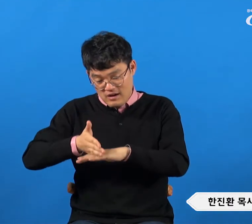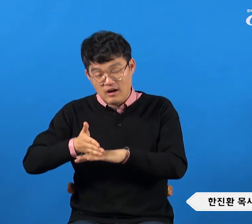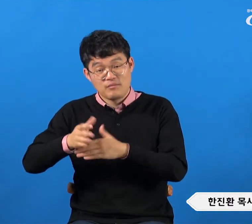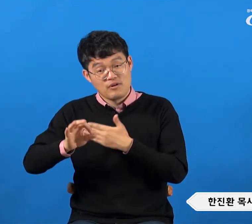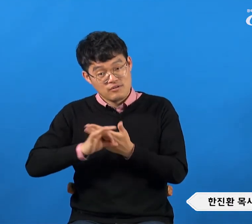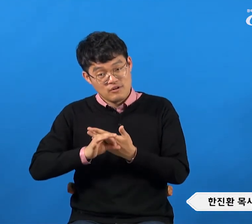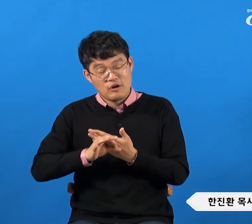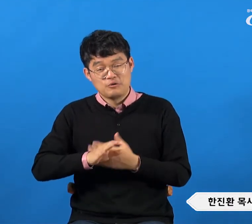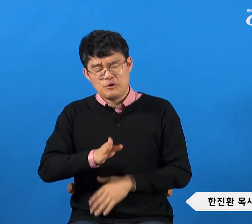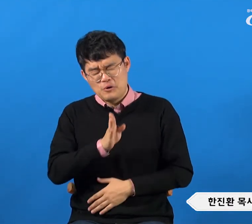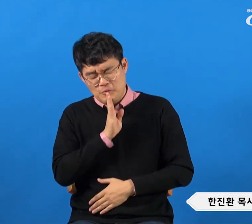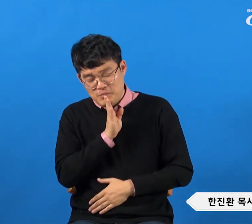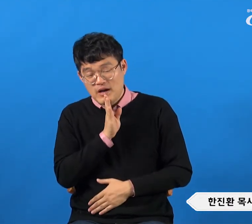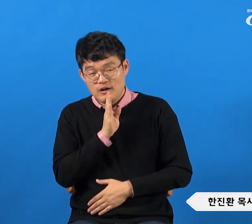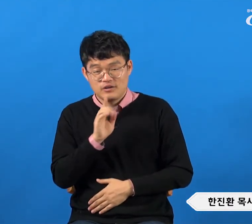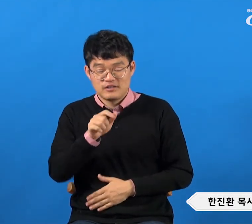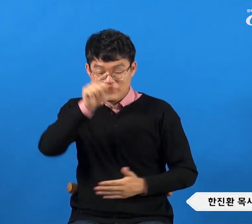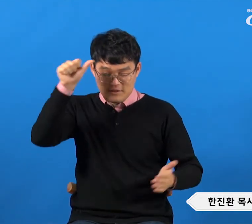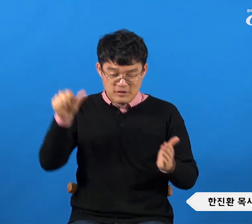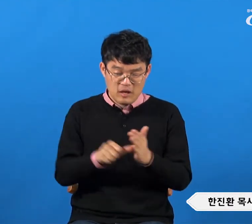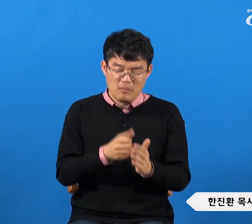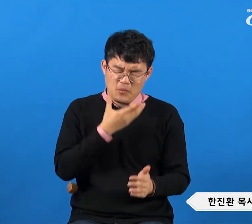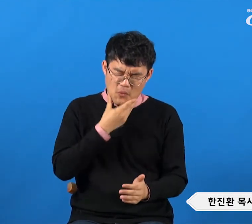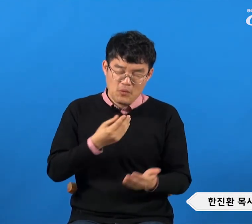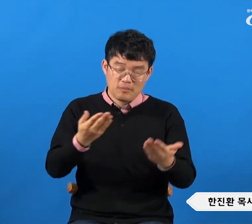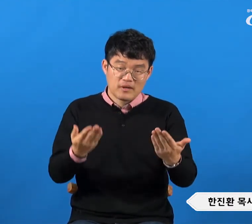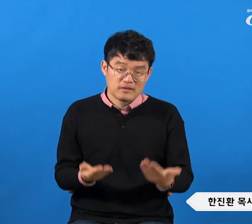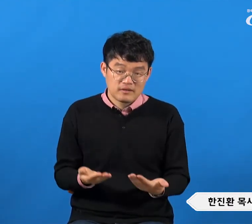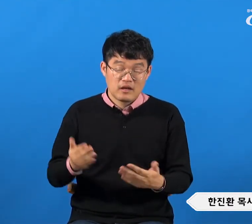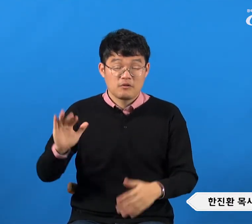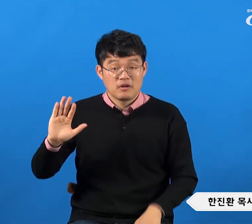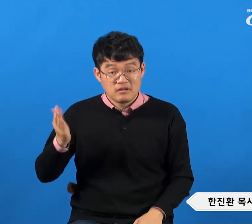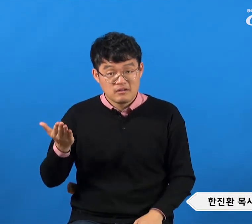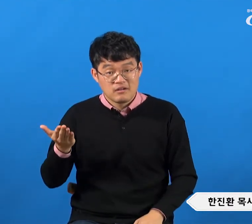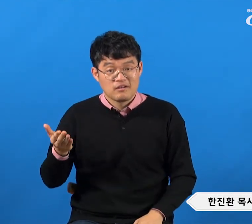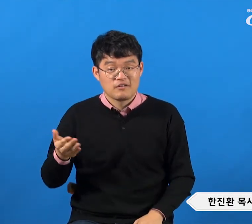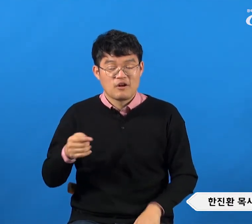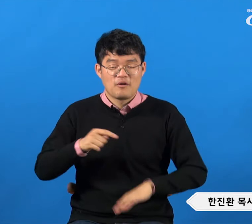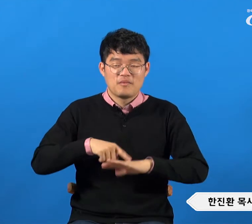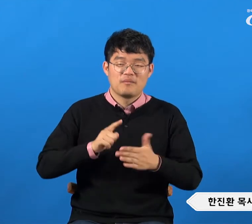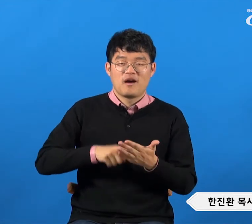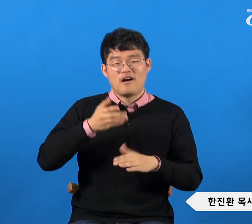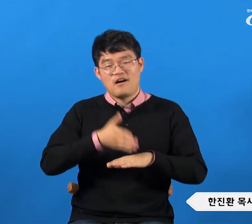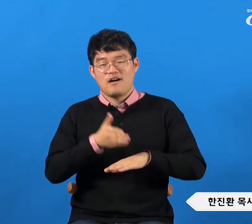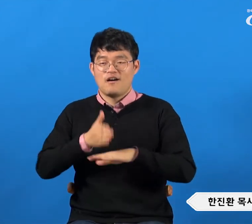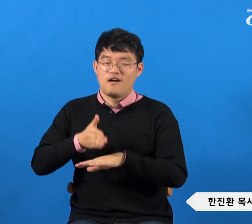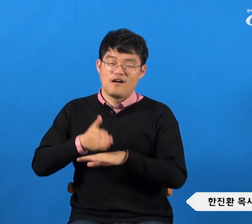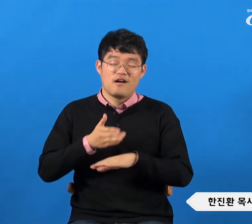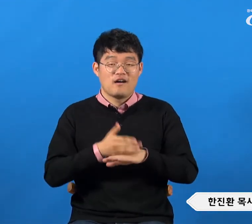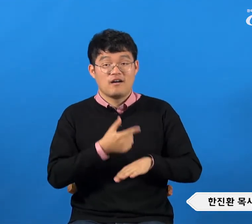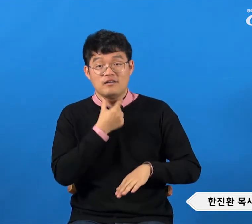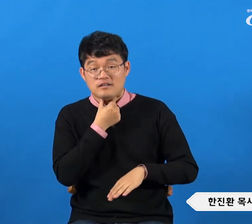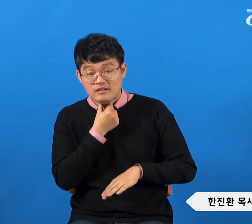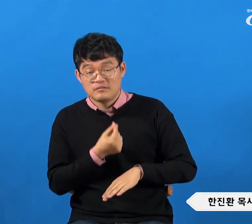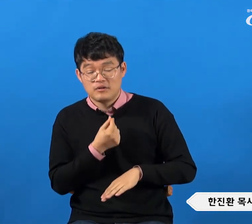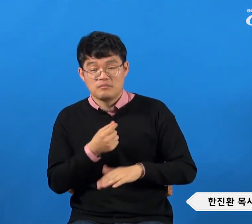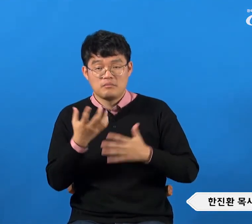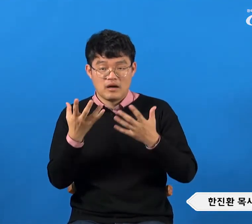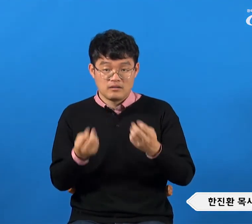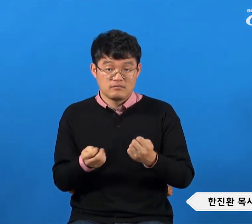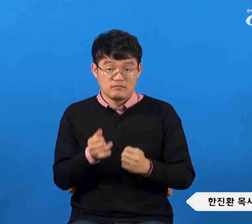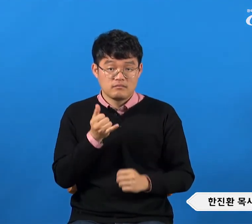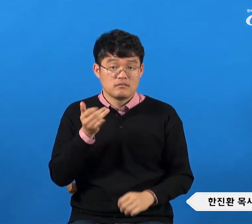때 정말로 그 인생이 복받은 인생이라고 하는데, 그래서 마음에는 감사하고 싶은 마음이 막